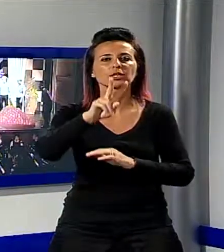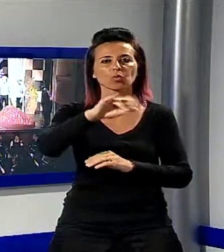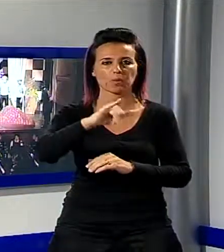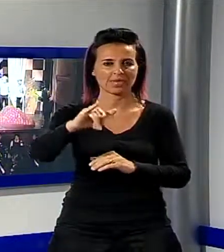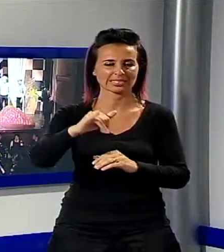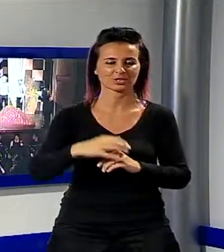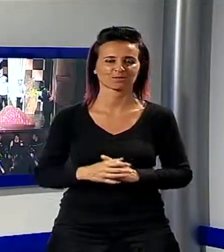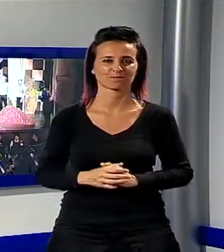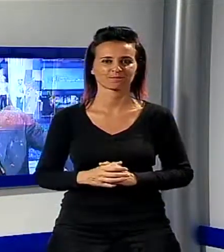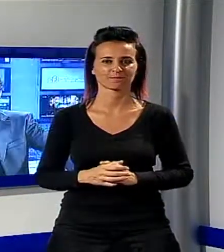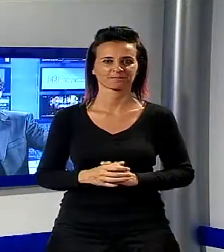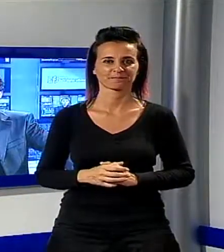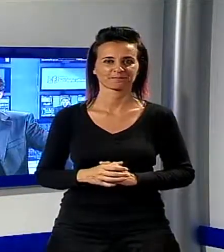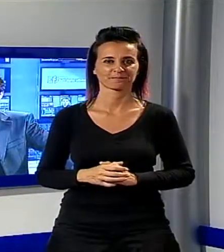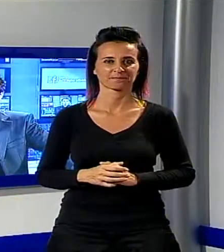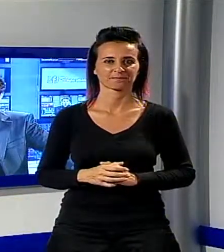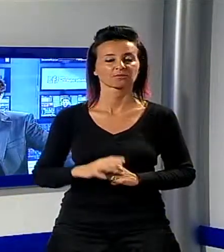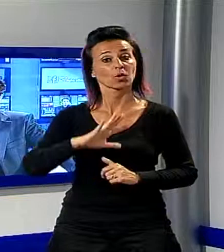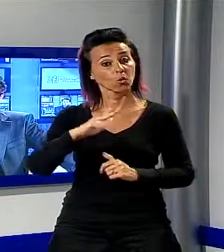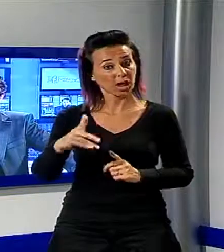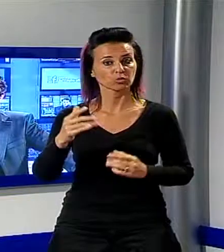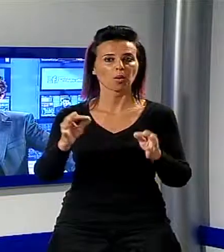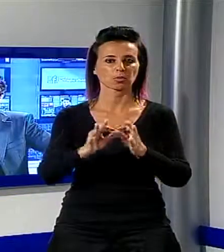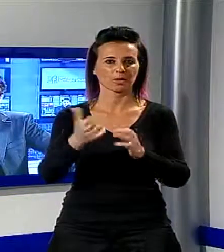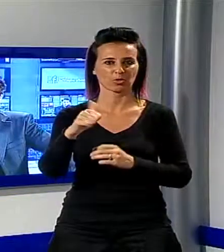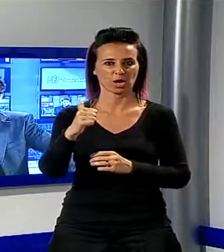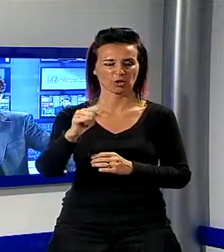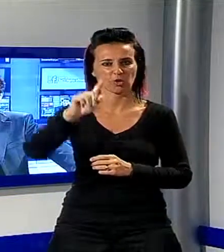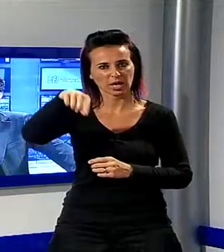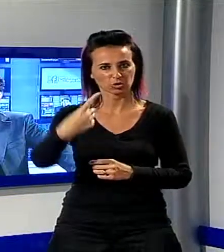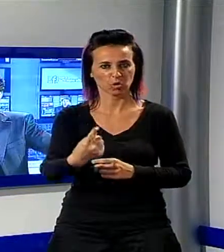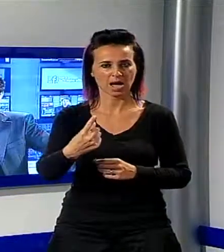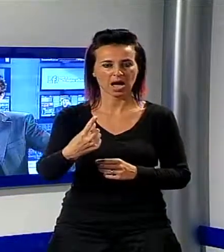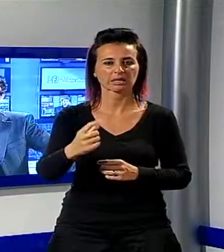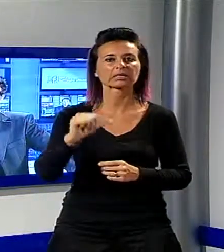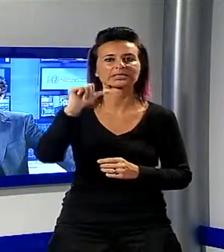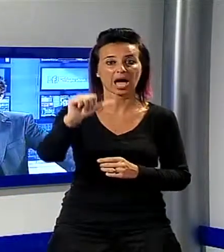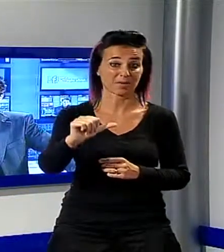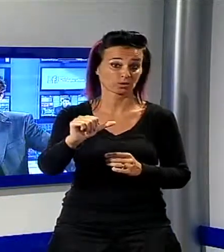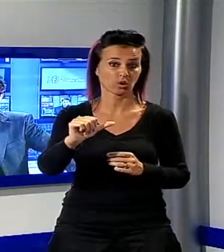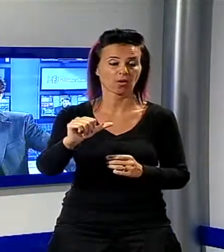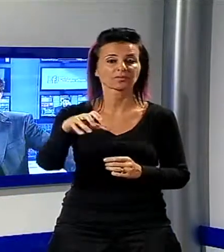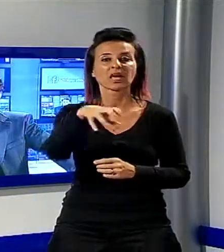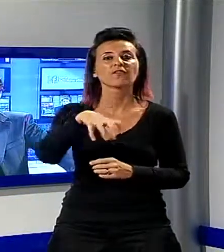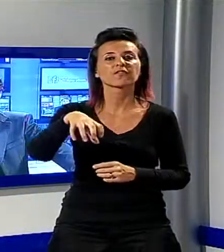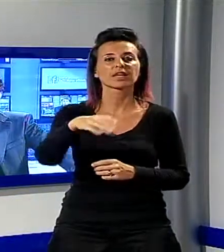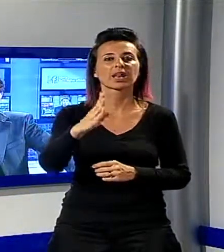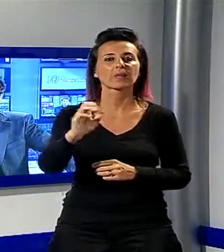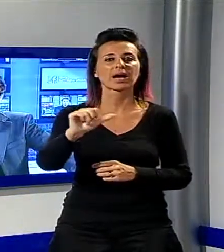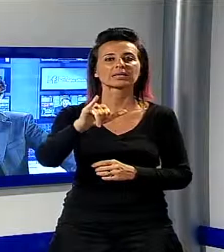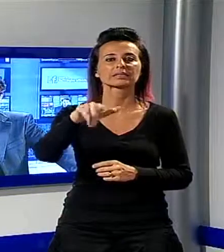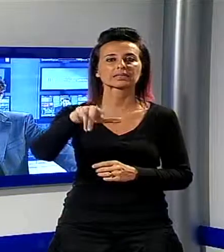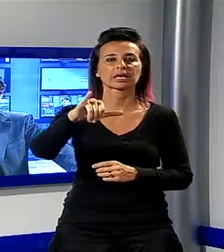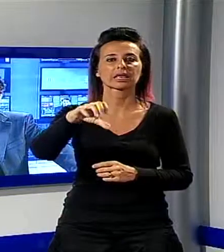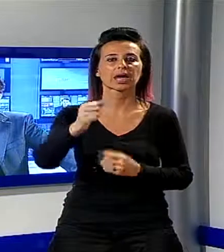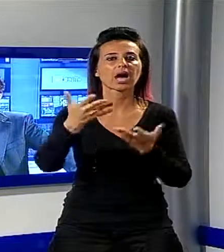.30 c'è un altro appuntamento domani sabato a Villa Basilica al campo sportivo sotto le scuole